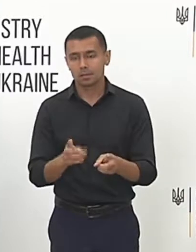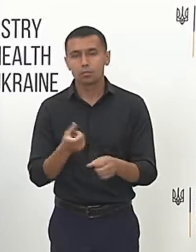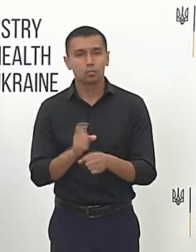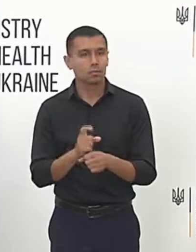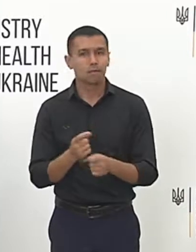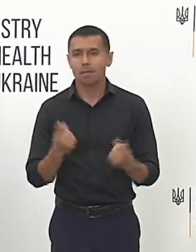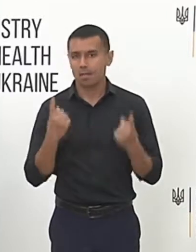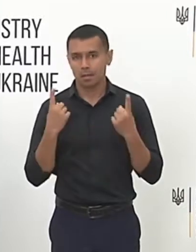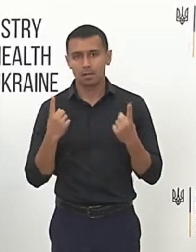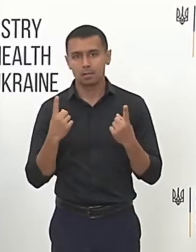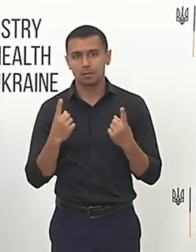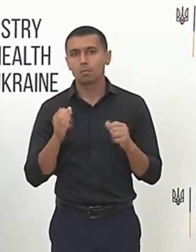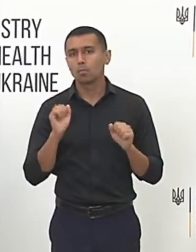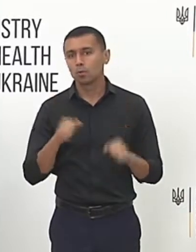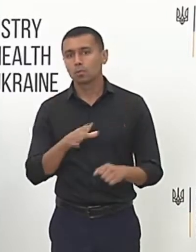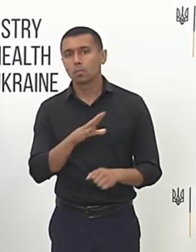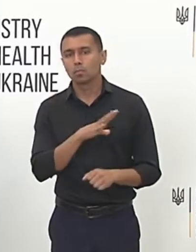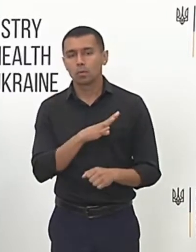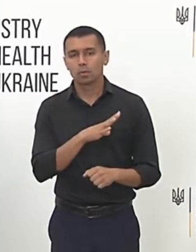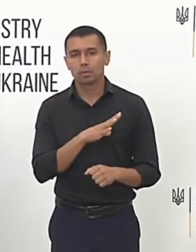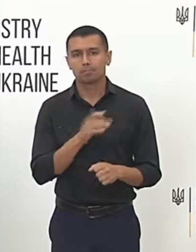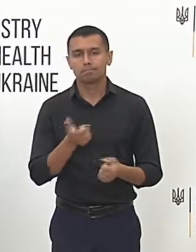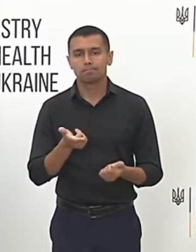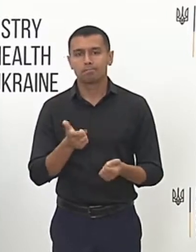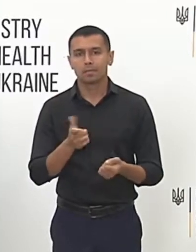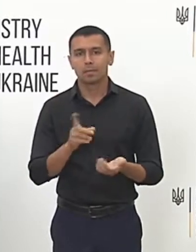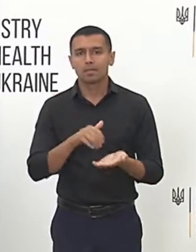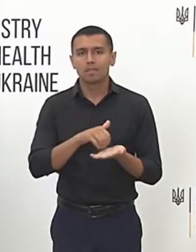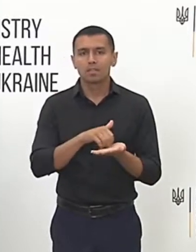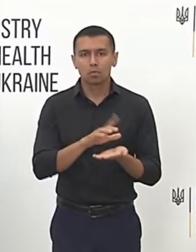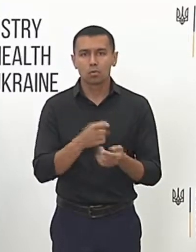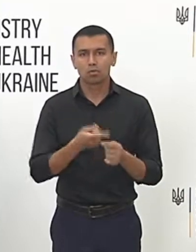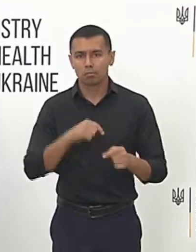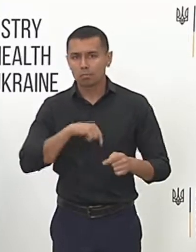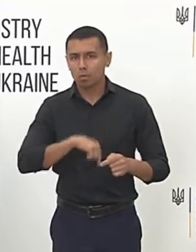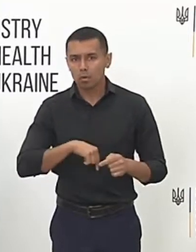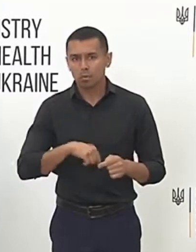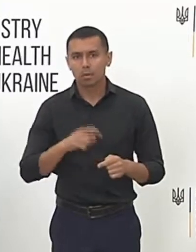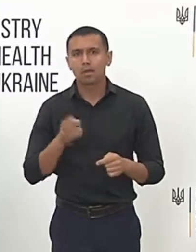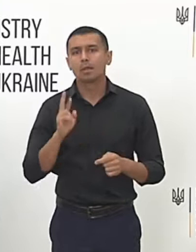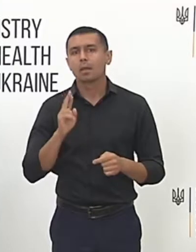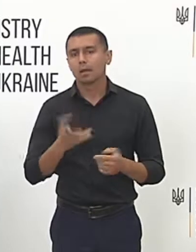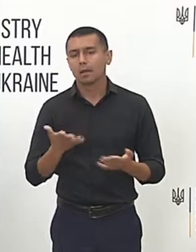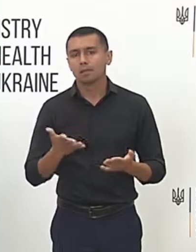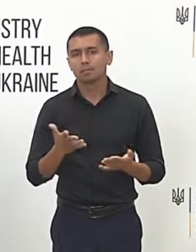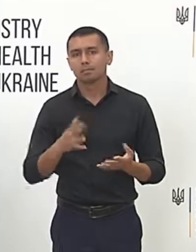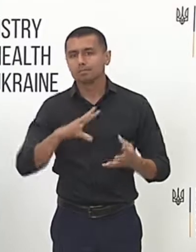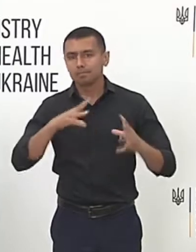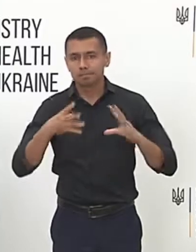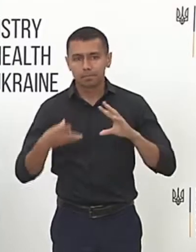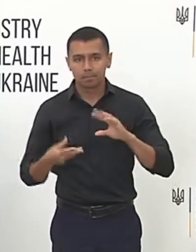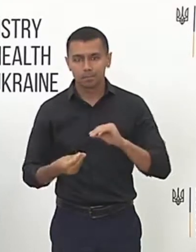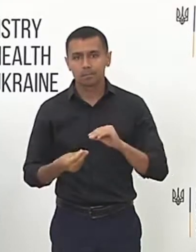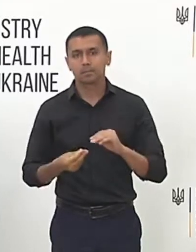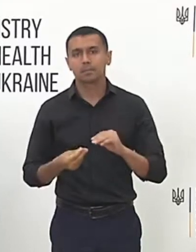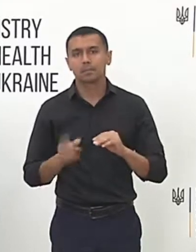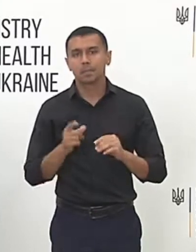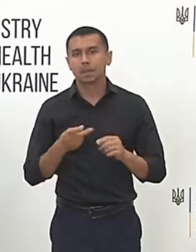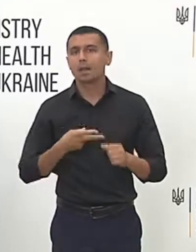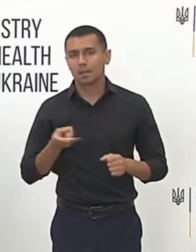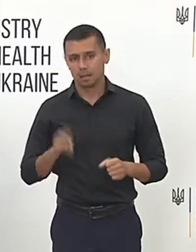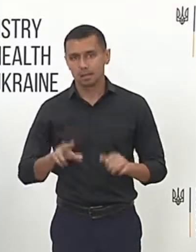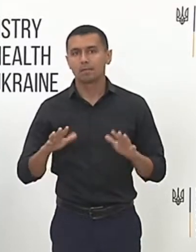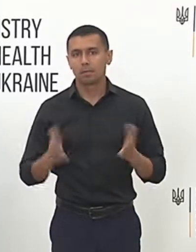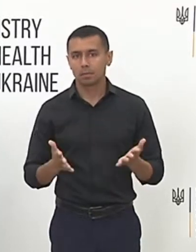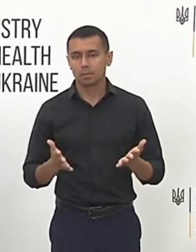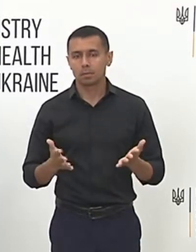дуже великий, може бути відторгнення цього органу, ну як слідство, такий летальний